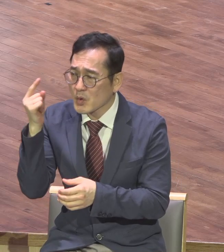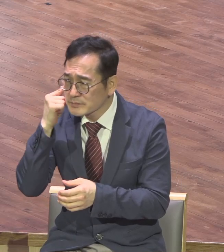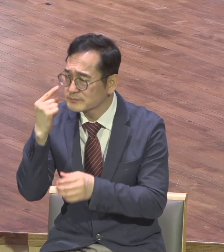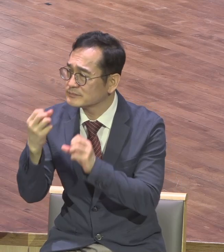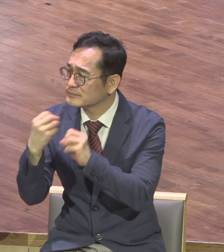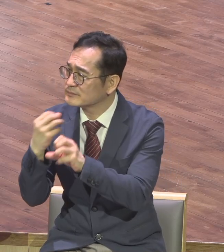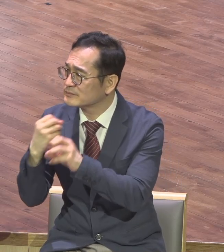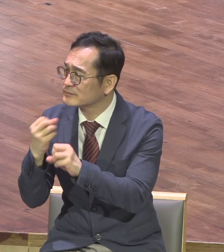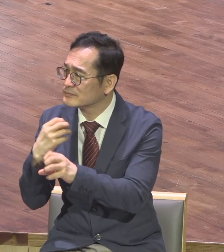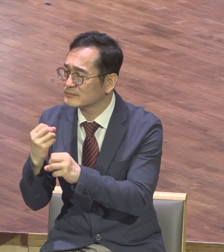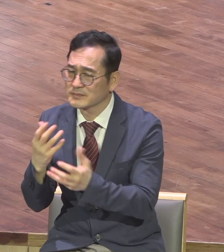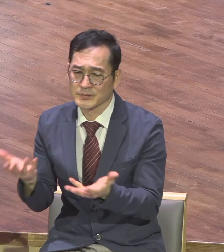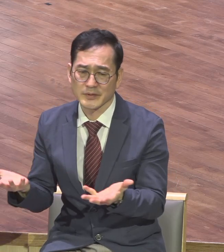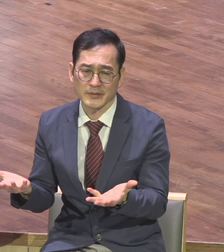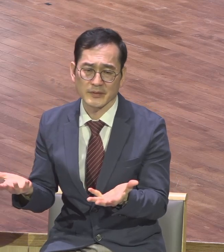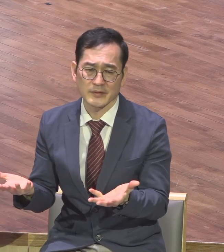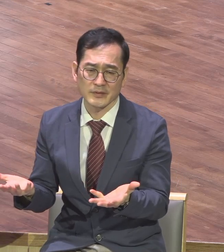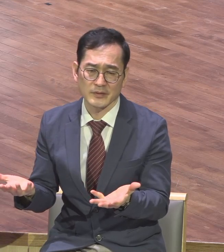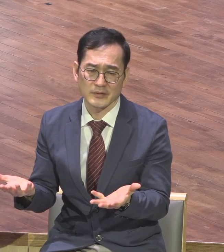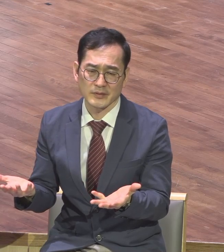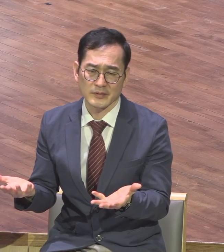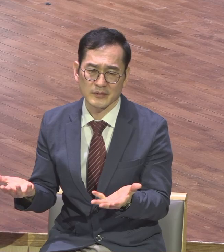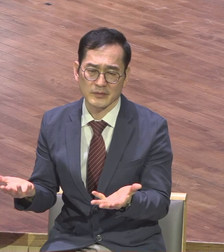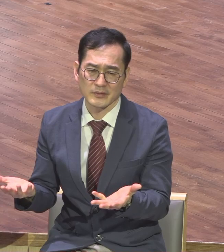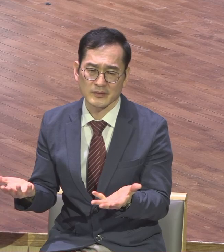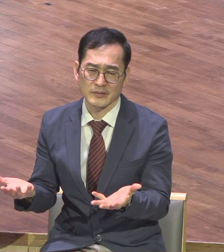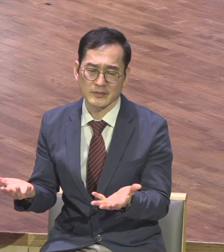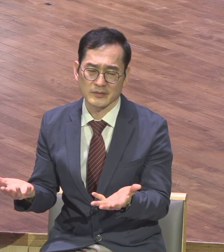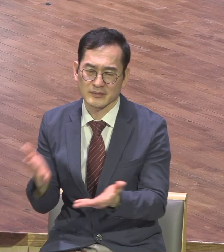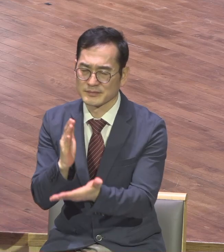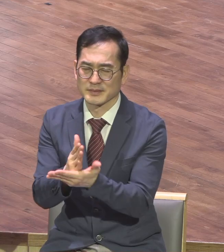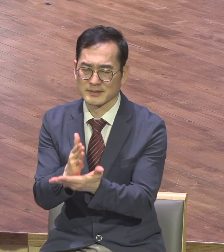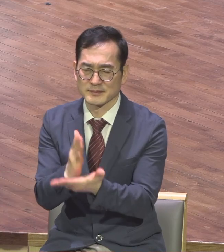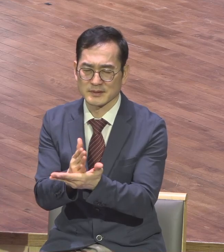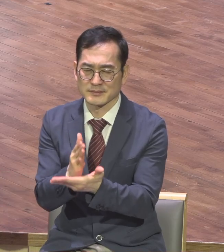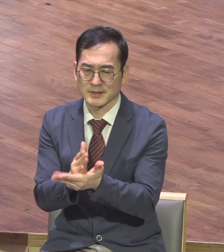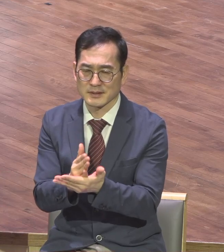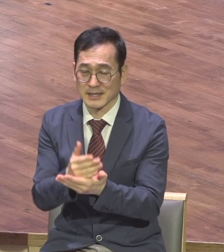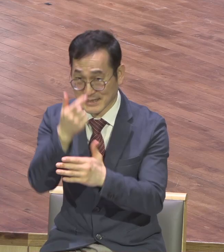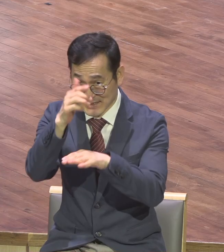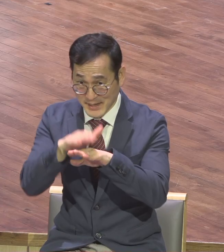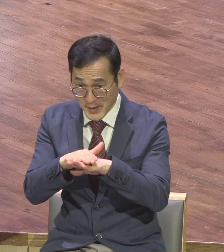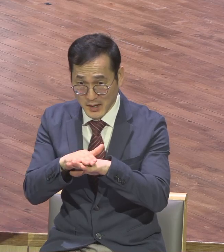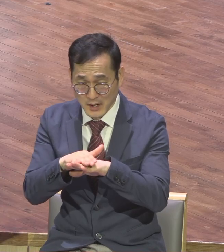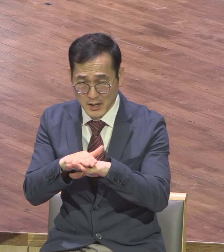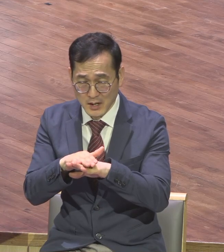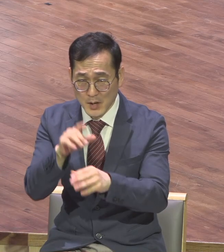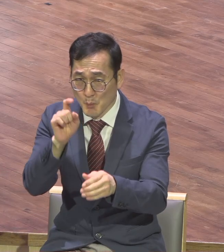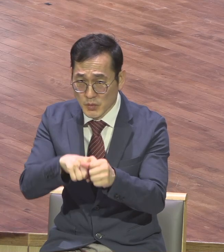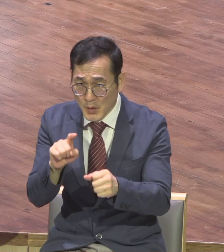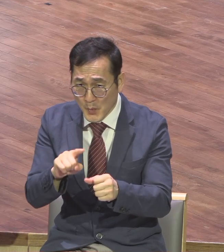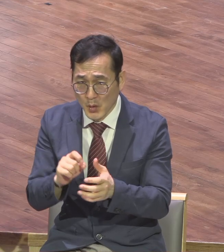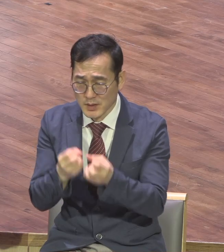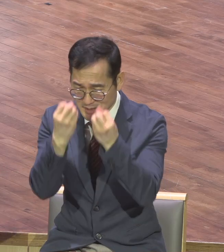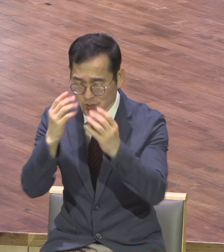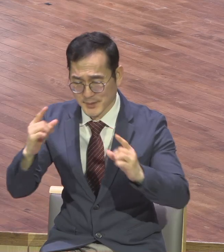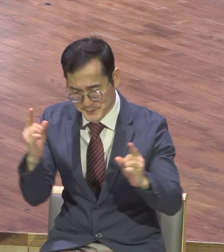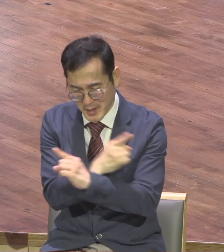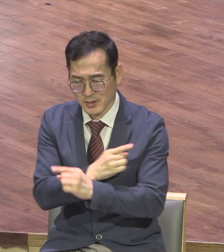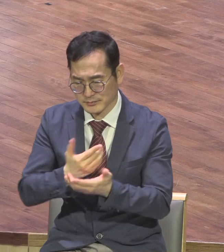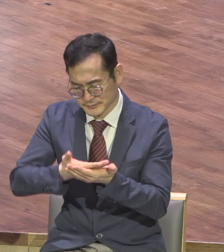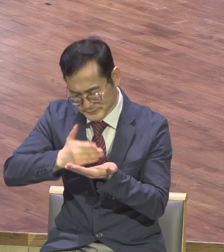자꾸 속고 살겠냐고요. 성도 여러분 예배 드리는 의미가 뭡니까? 개혁 갱신입니다.